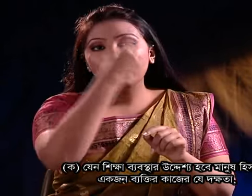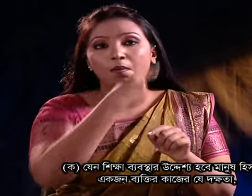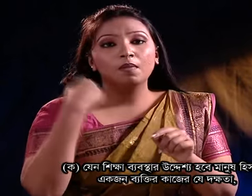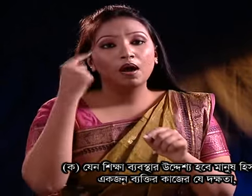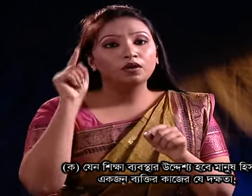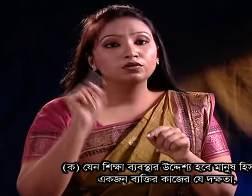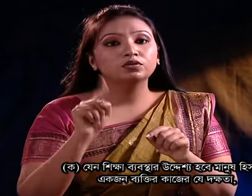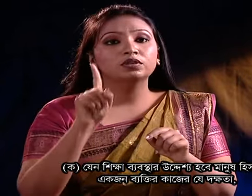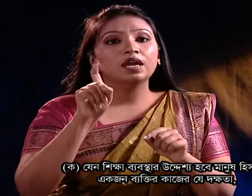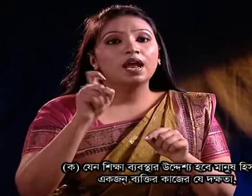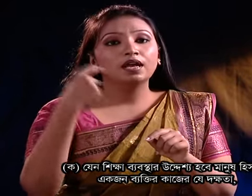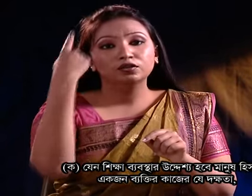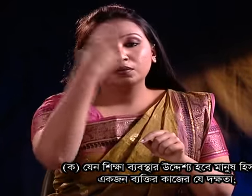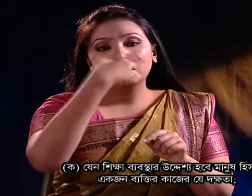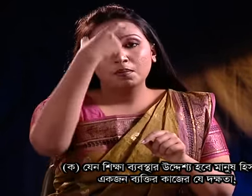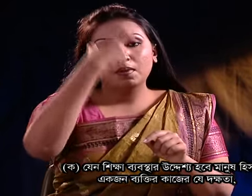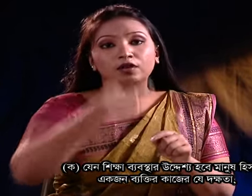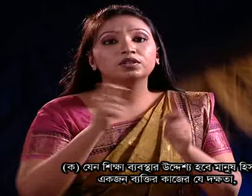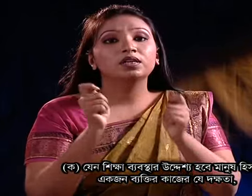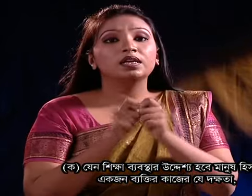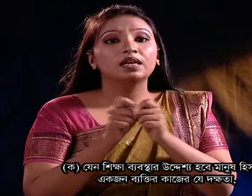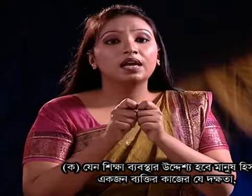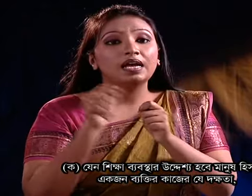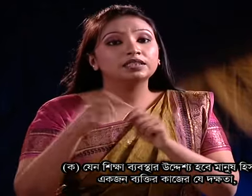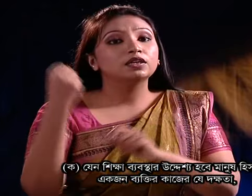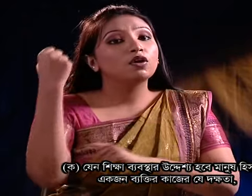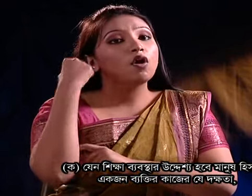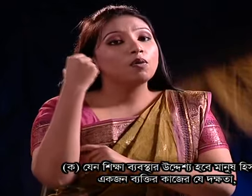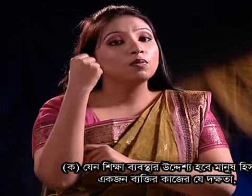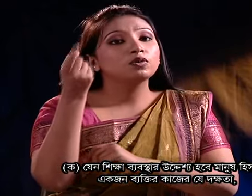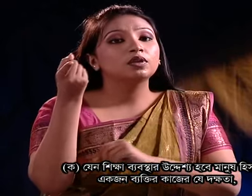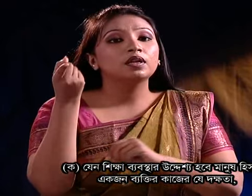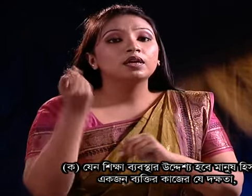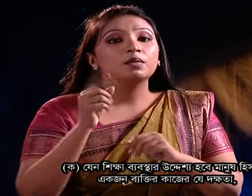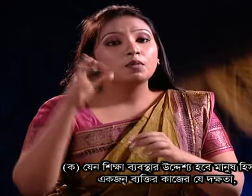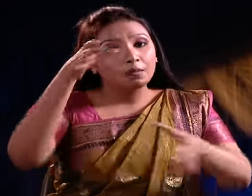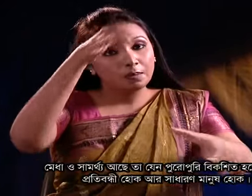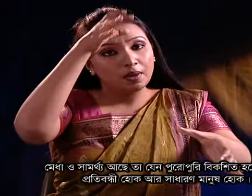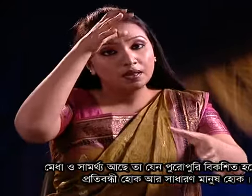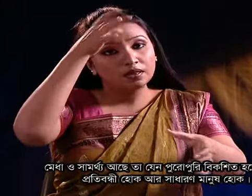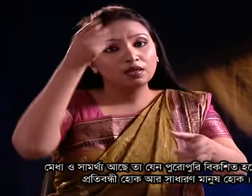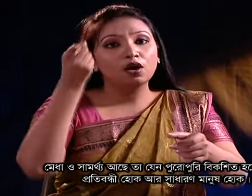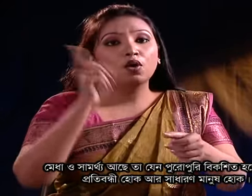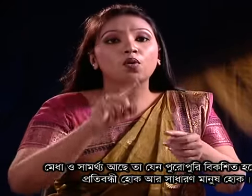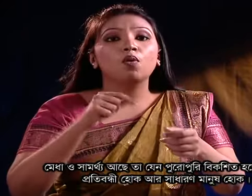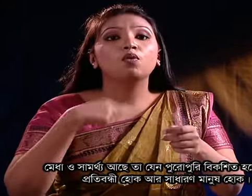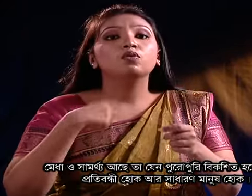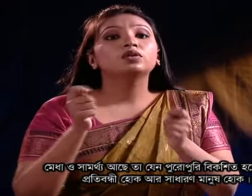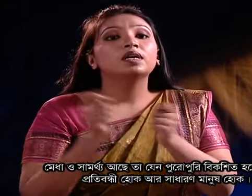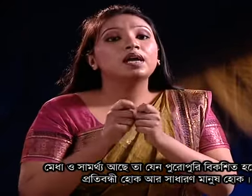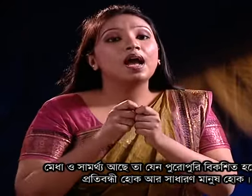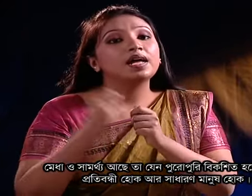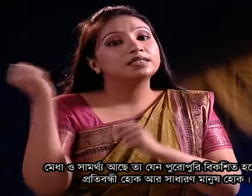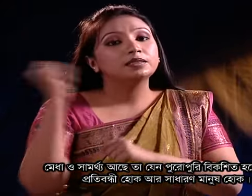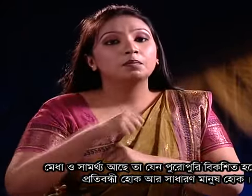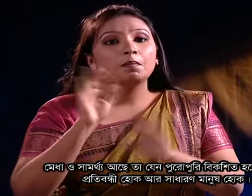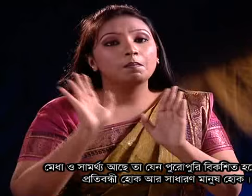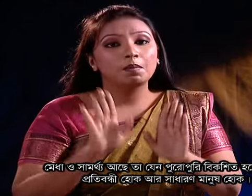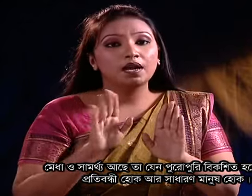মানুষ হিসাবে একজন ব্যক্তির কাজের যে দক্ষতা, মেধা ও সামর্থ্য আছে